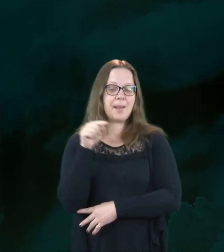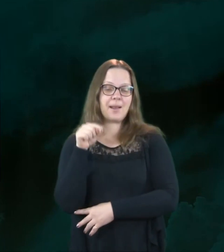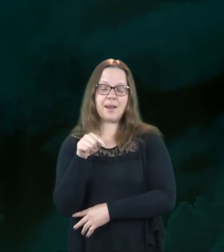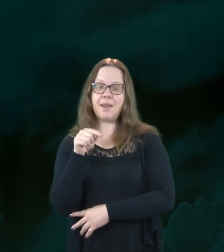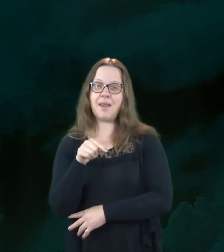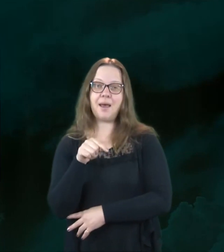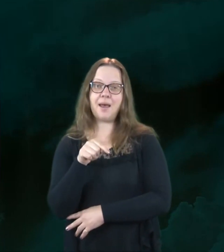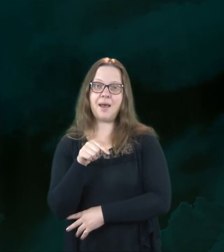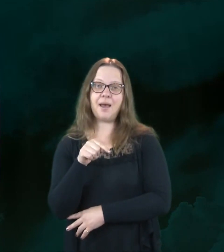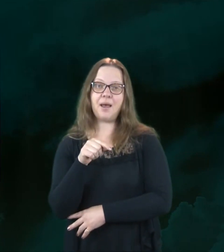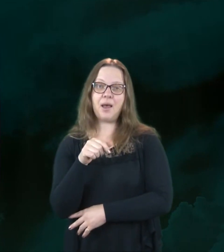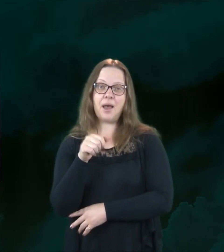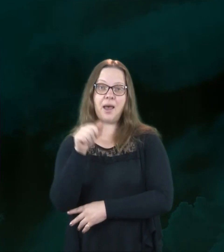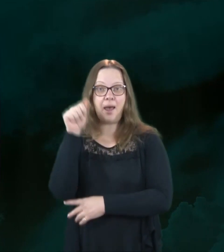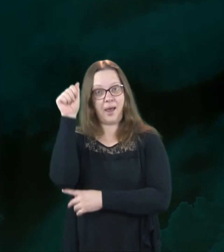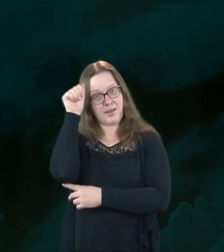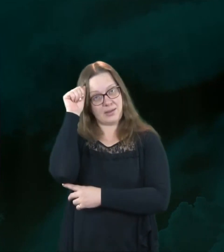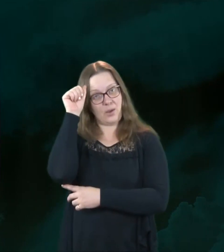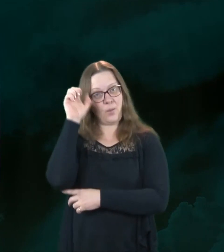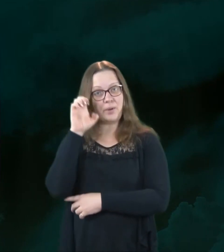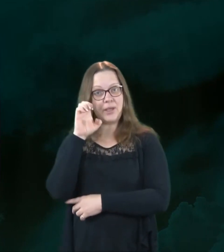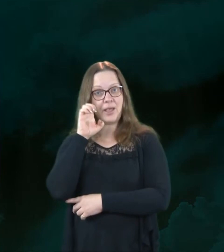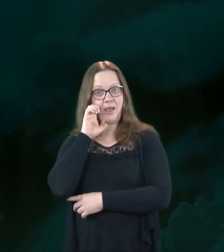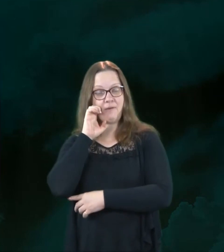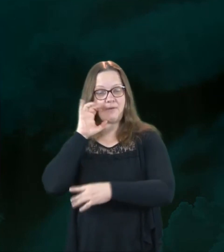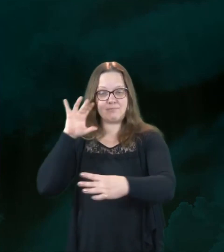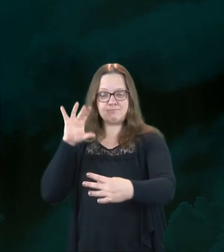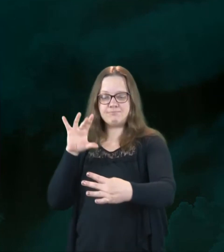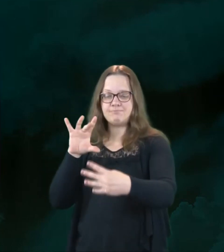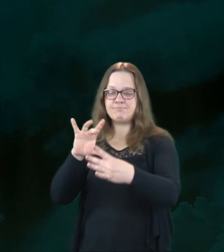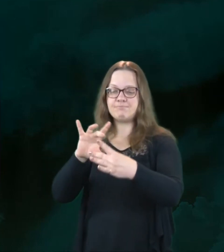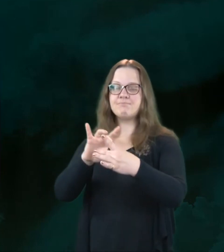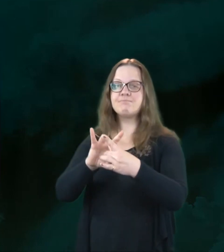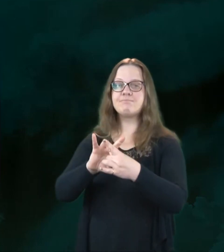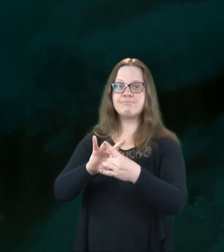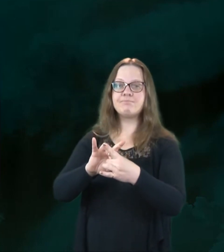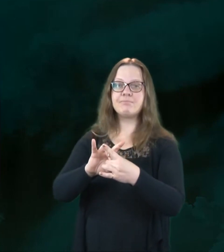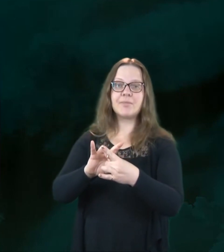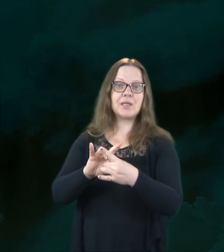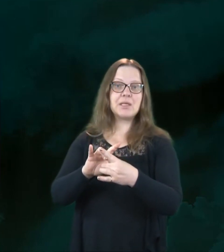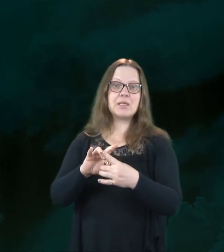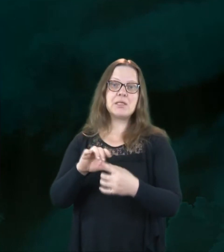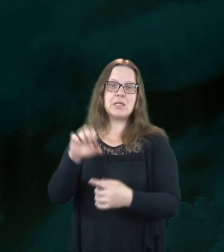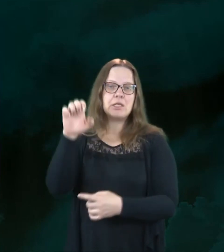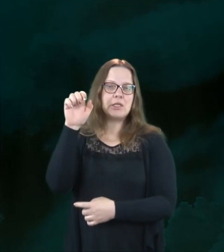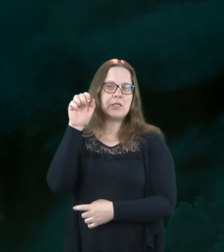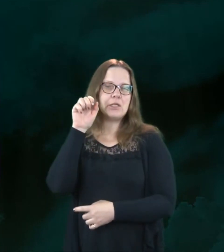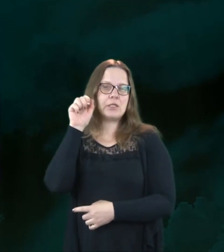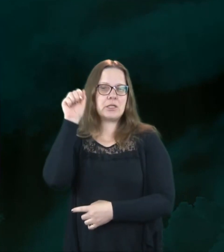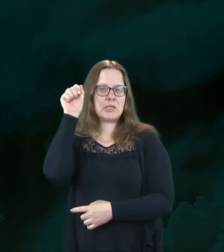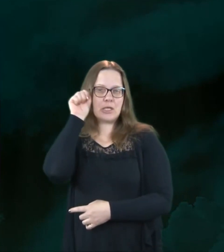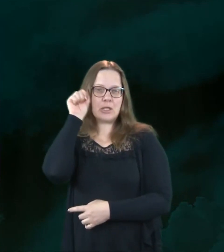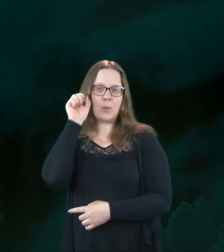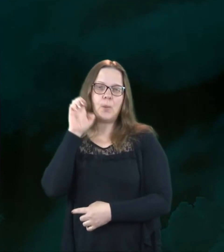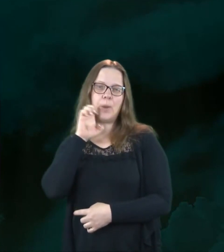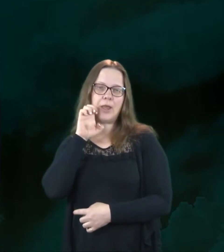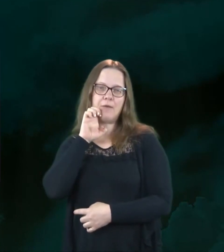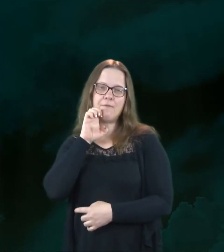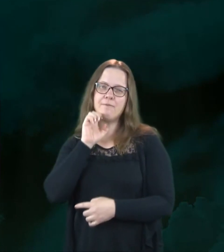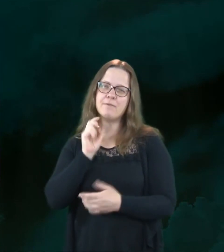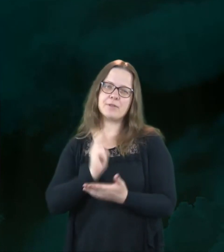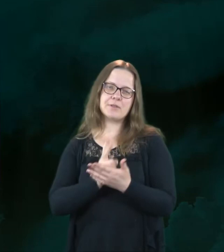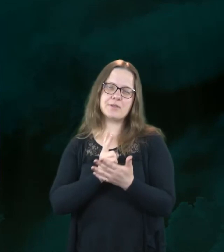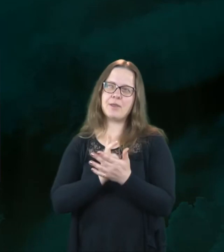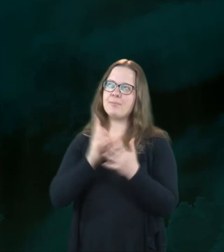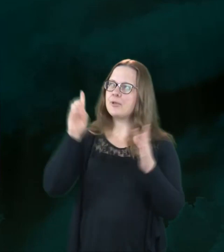Isto é, já que o homem, quando foi criado, estava conectado com Deus, como toda a criação que Deus restaurou na